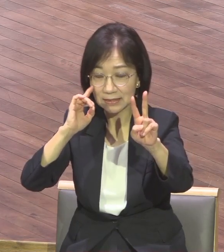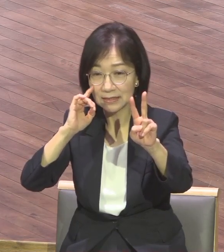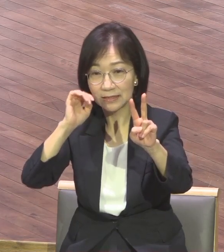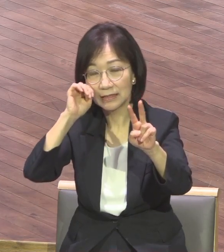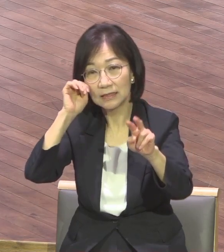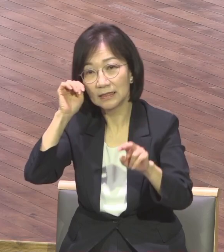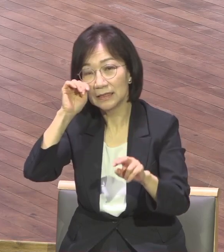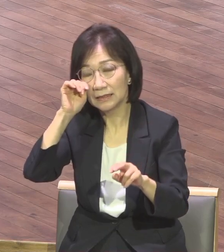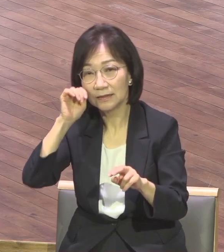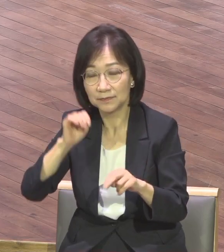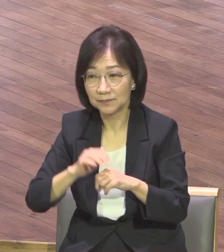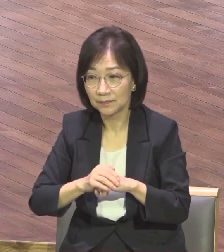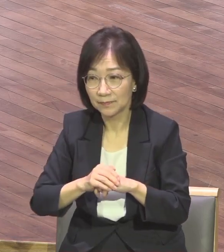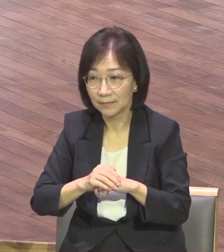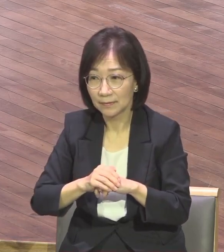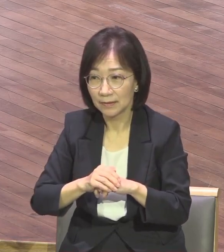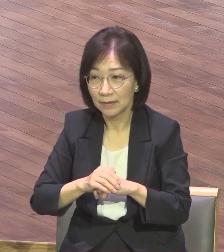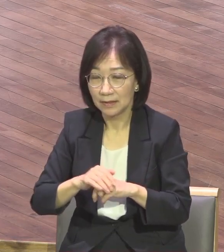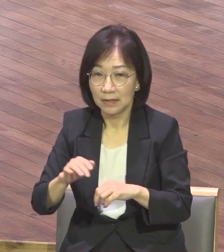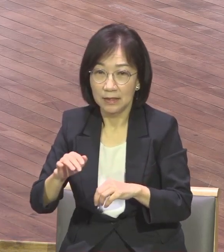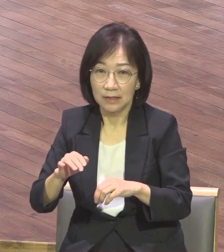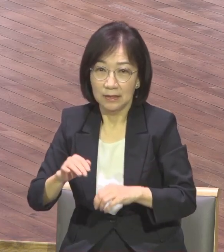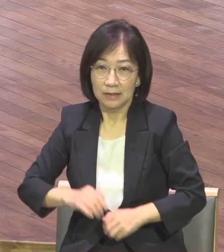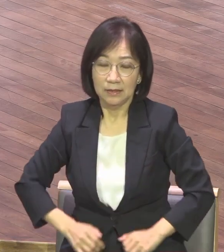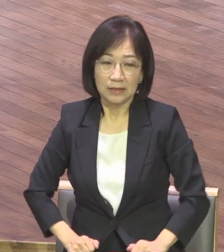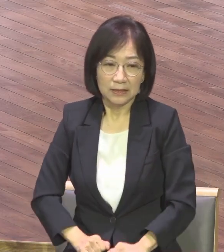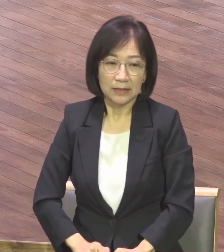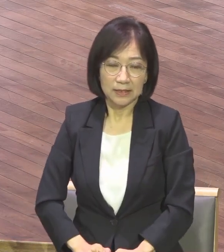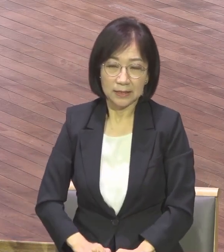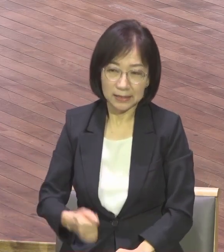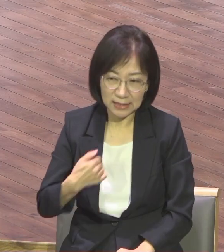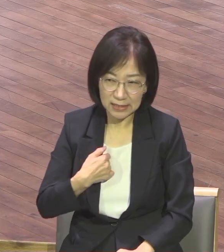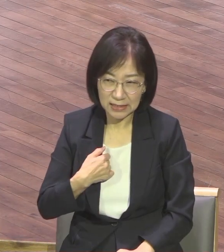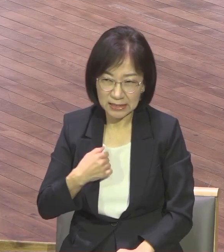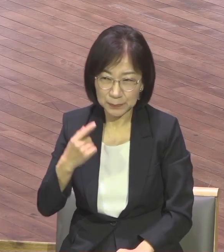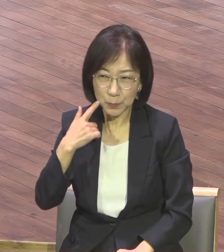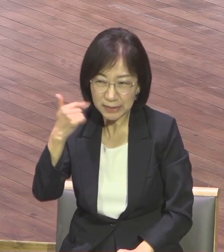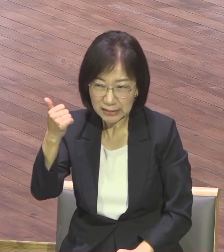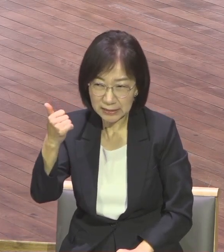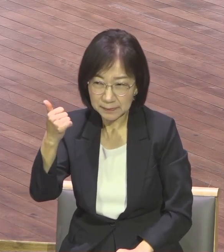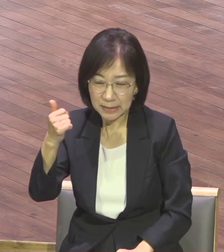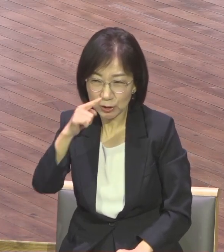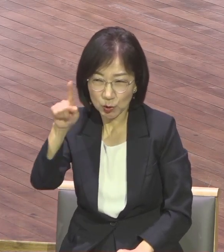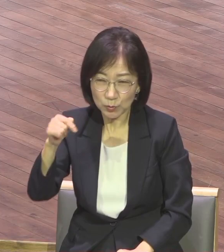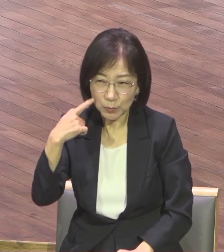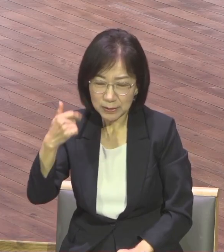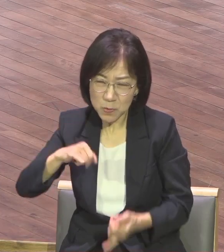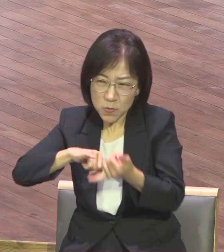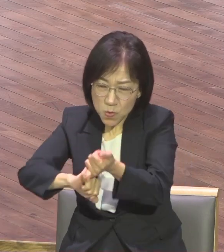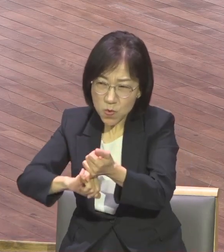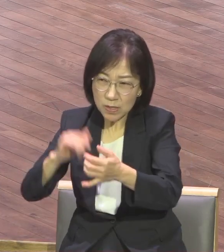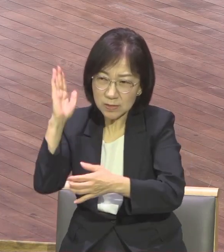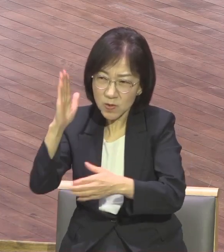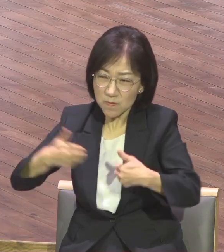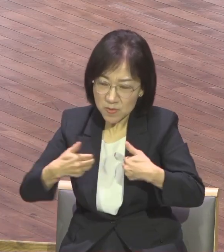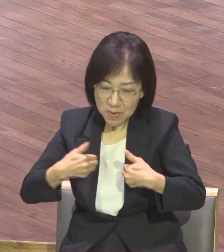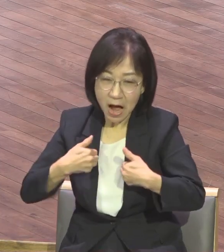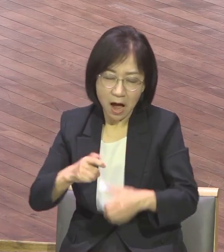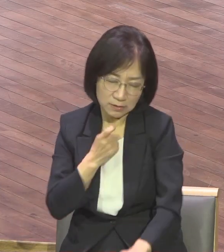싶은데 목사님 설교를 꼭 드려야 된다는 하도 말이 많아가지고 제가 2부하고 3부는